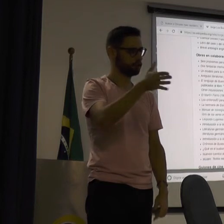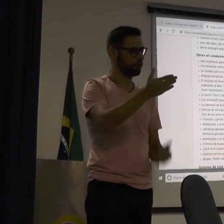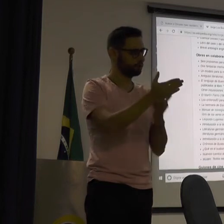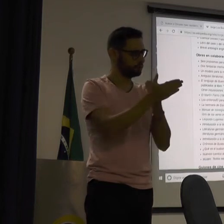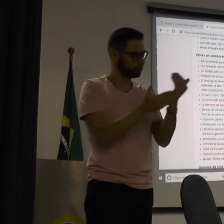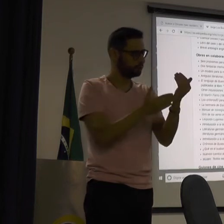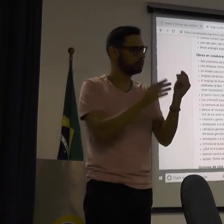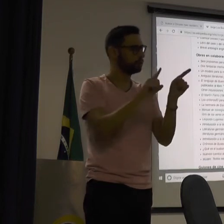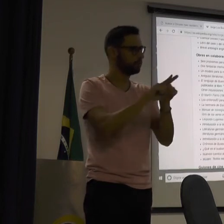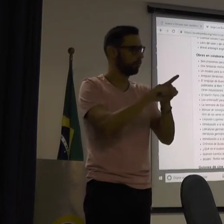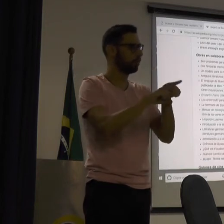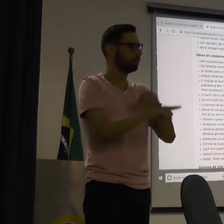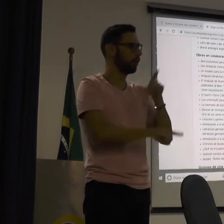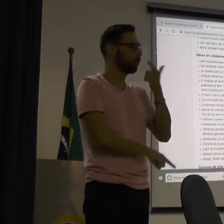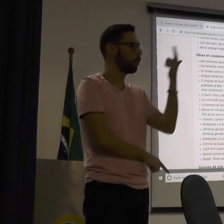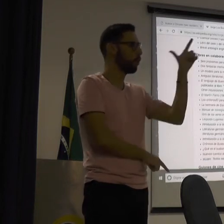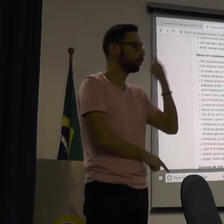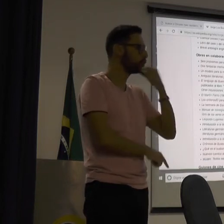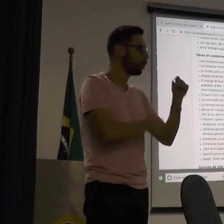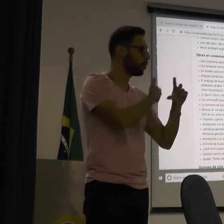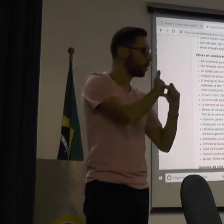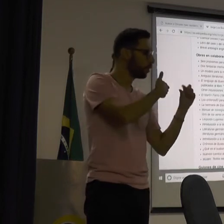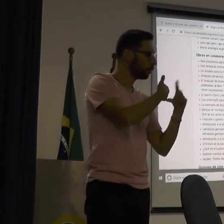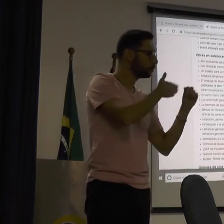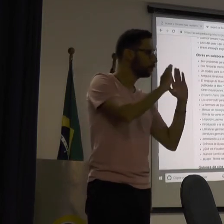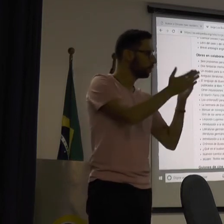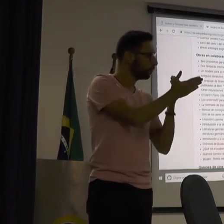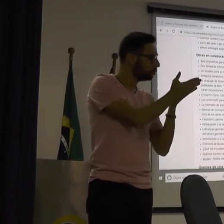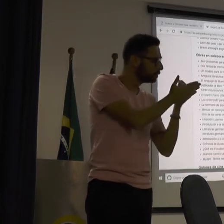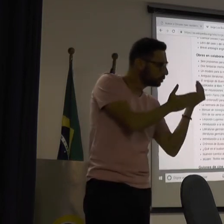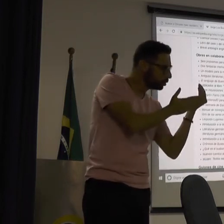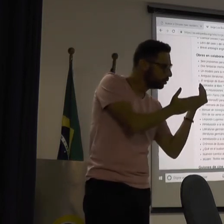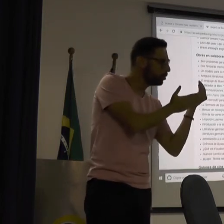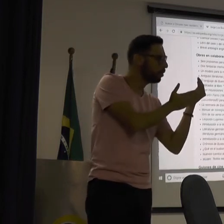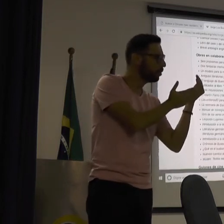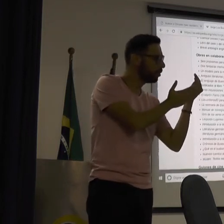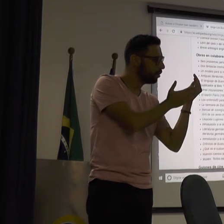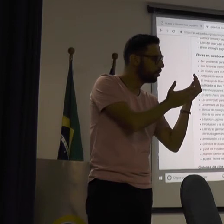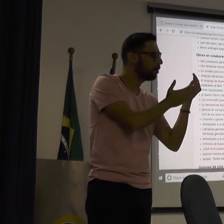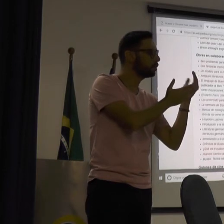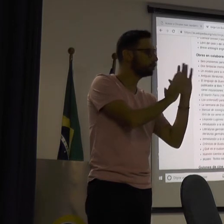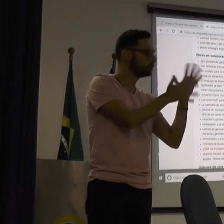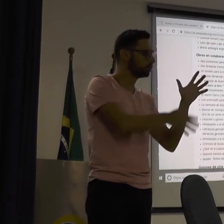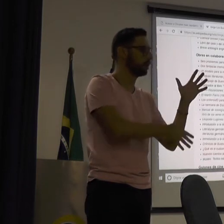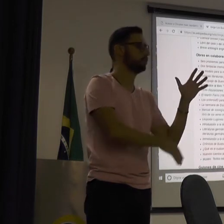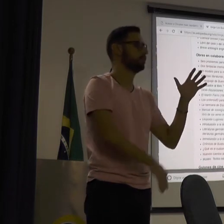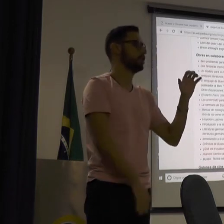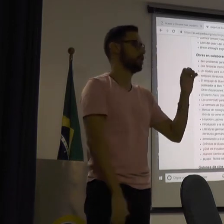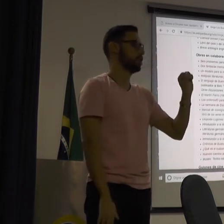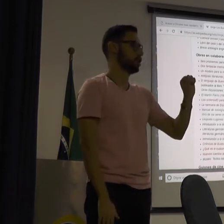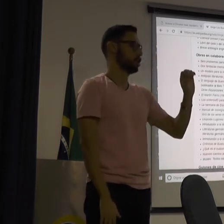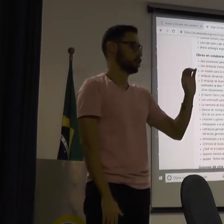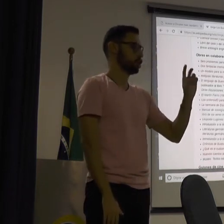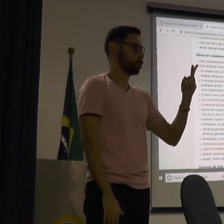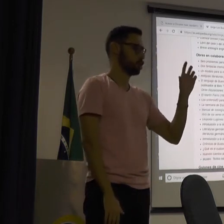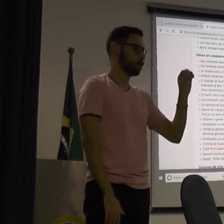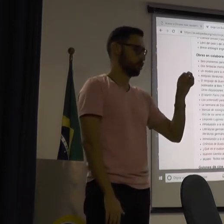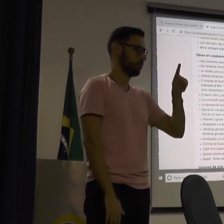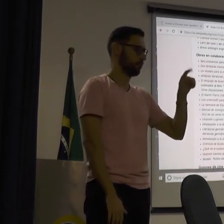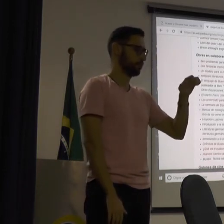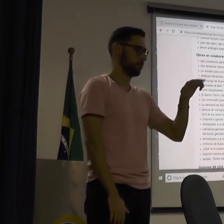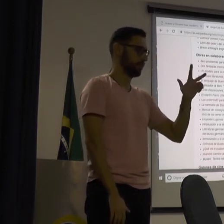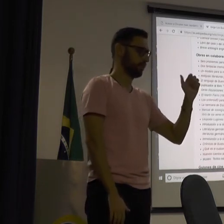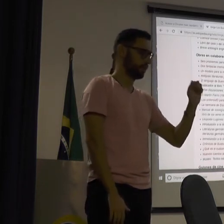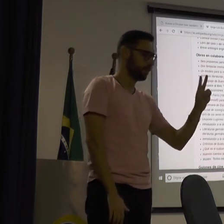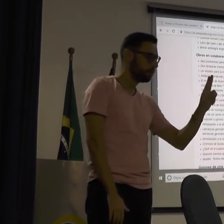Schopenhauer, que eu agradeço, eu convivi e convivo ainda com Schopenhauer. Isso foi por causa do Borges.